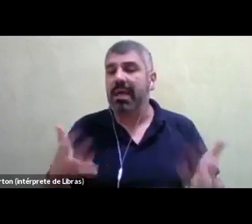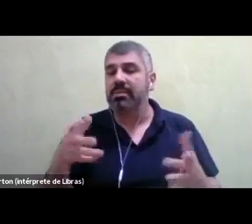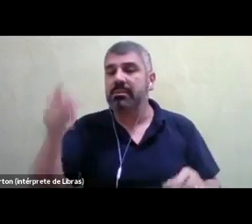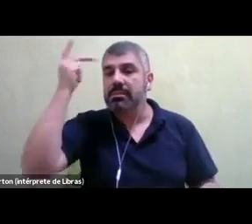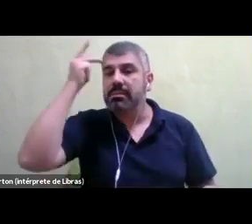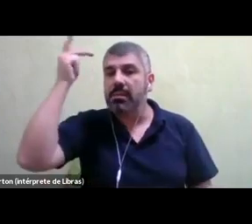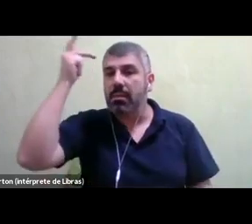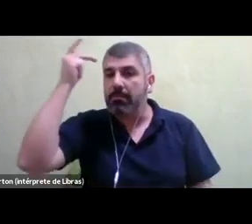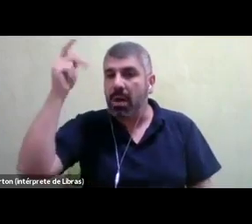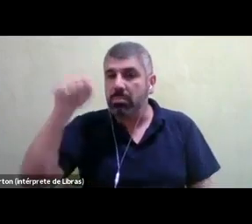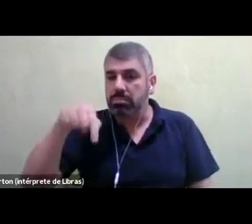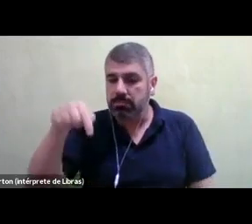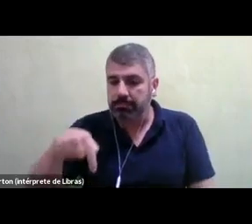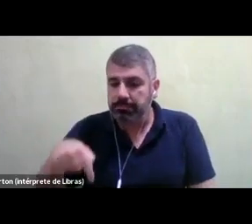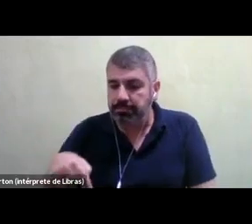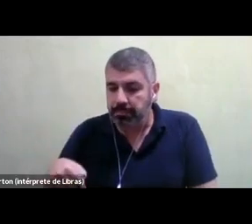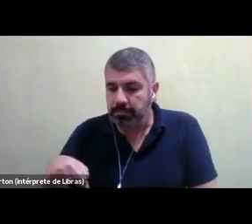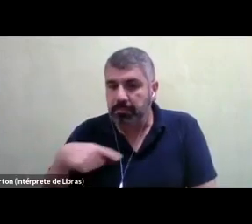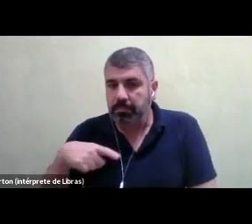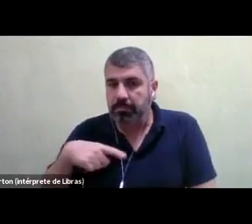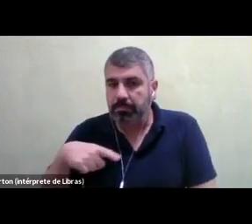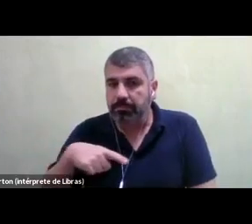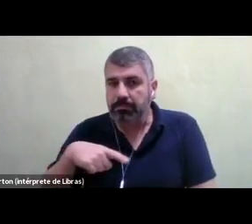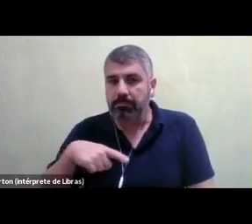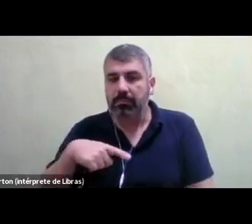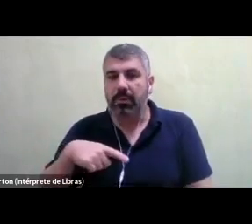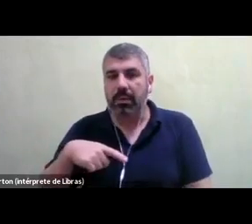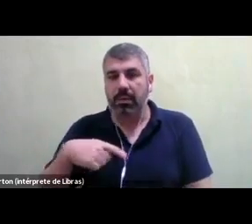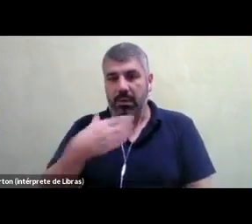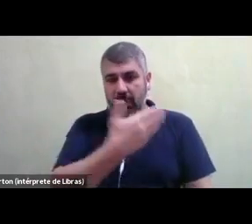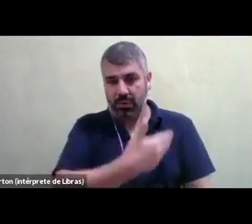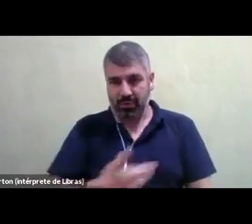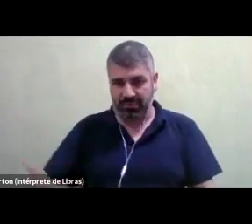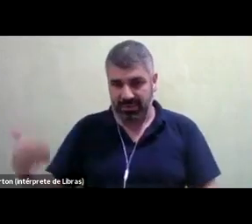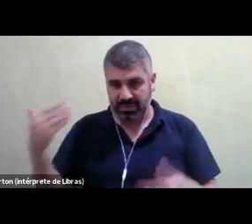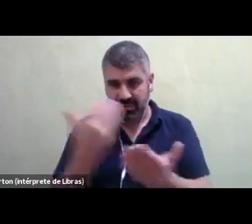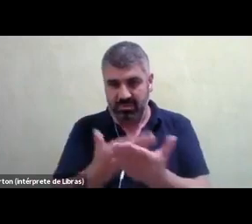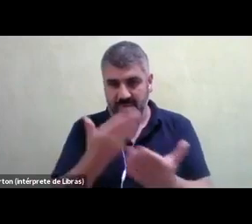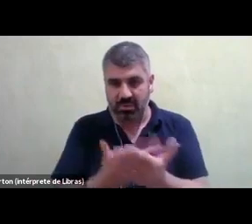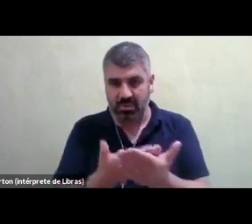nós temos na rede pública municipal